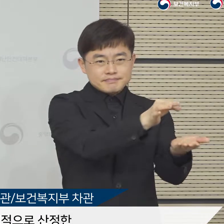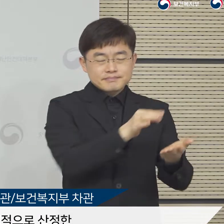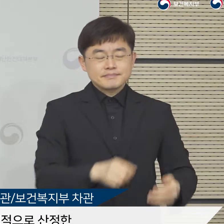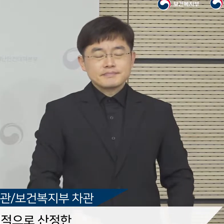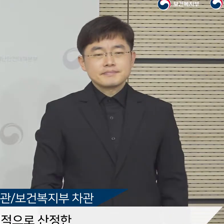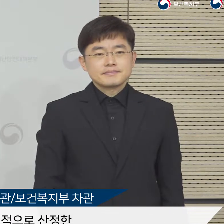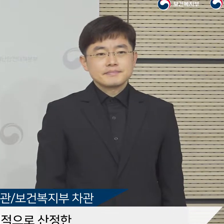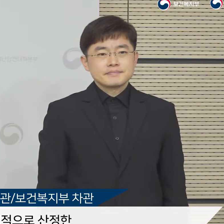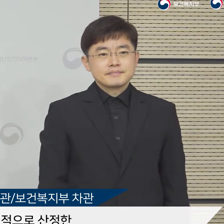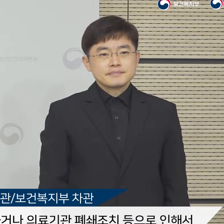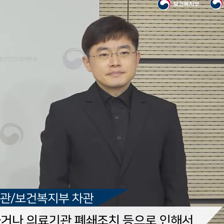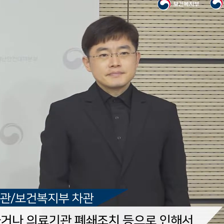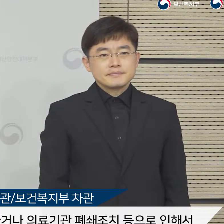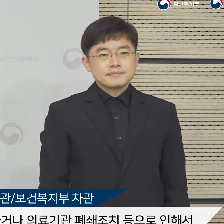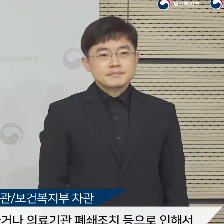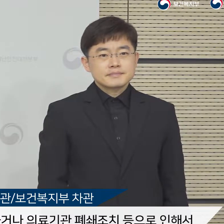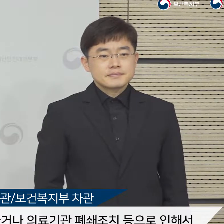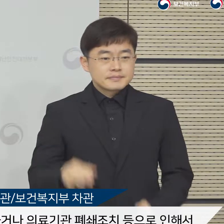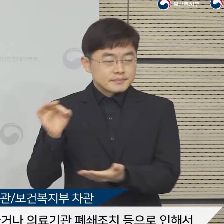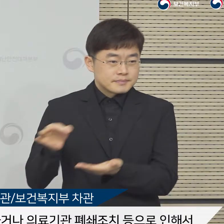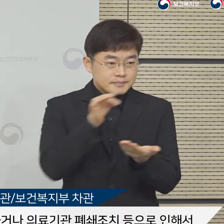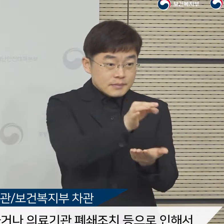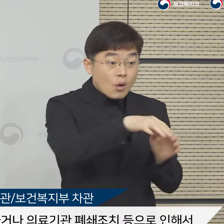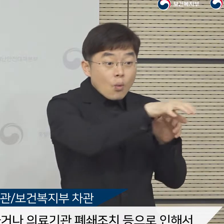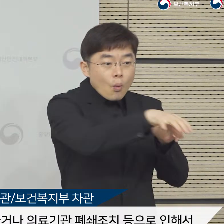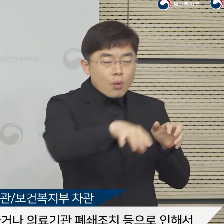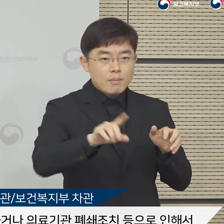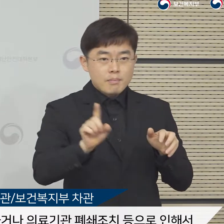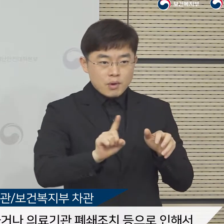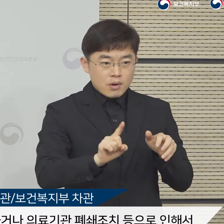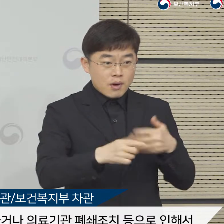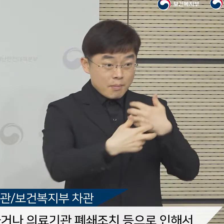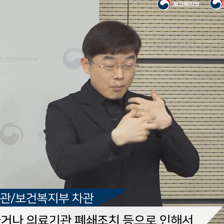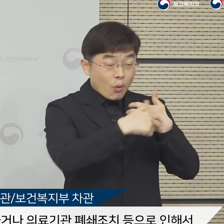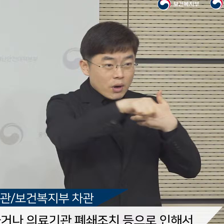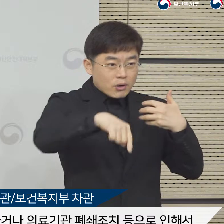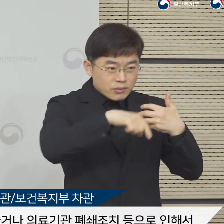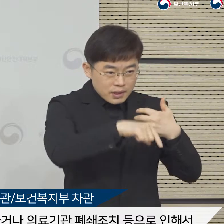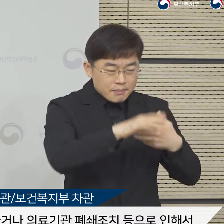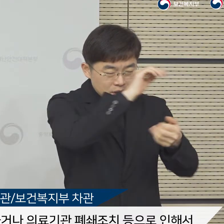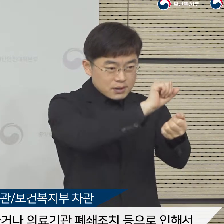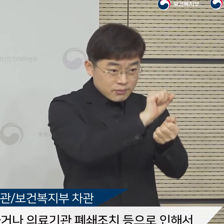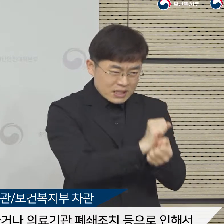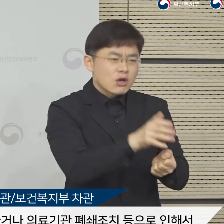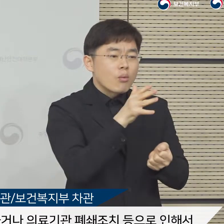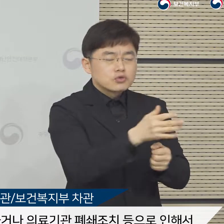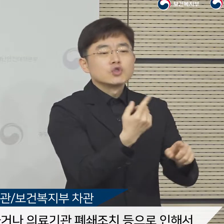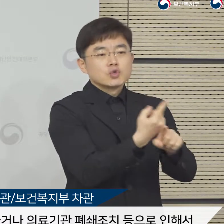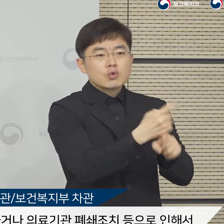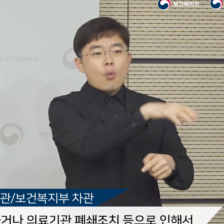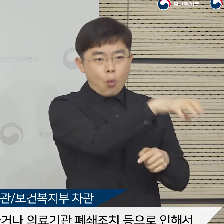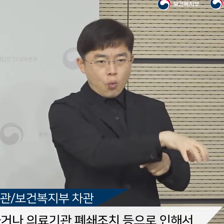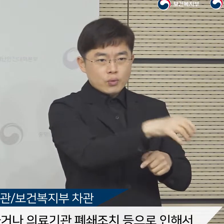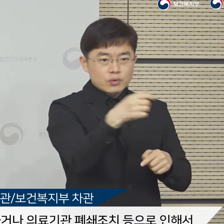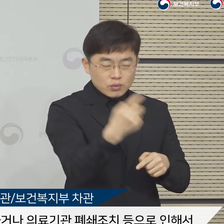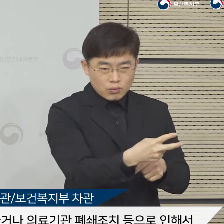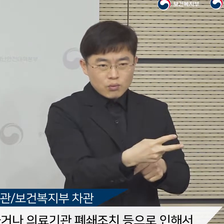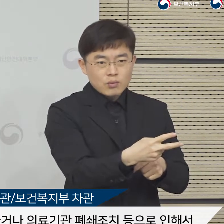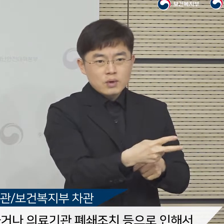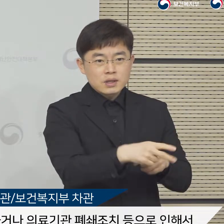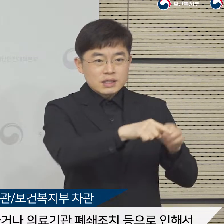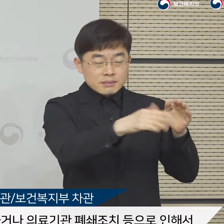것입니다. 이번 지급 대상은 감염병 치료 병상을 확보하거나 의료기관 폐쇄 조치 등으로